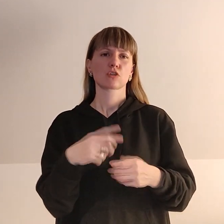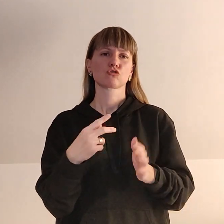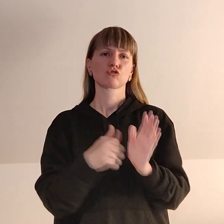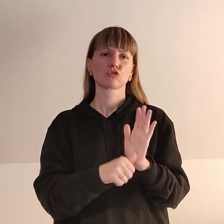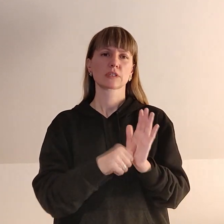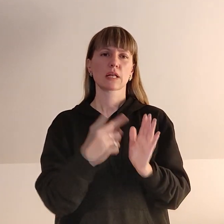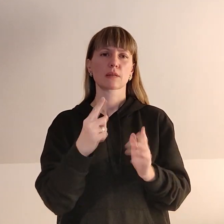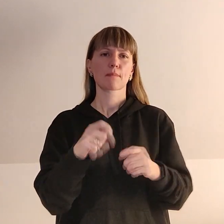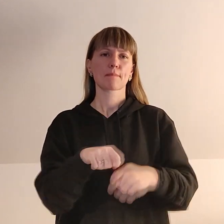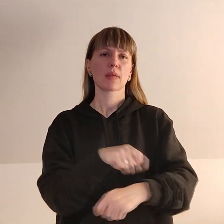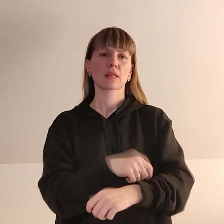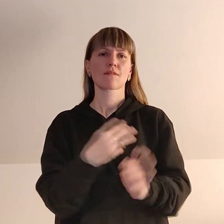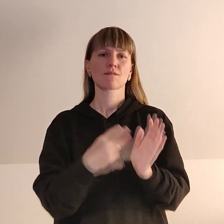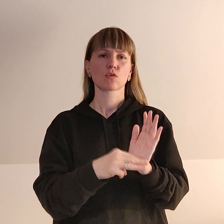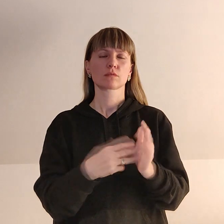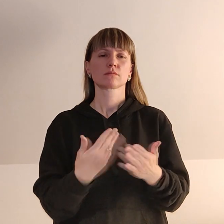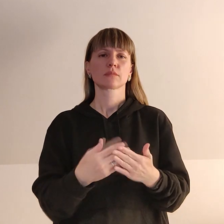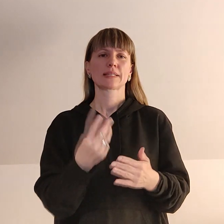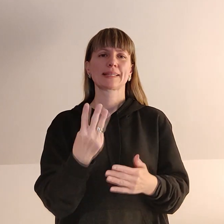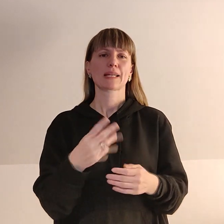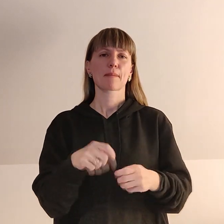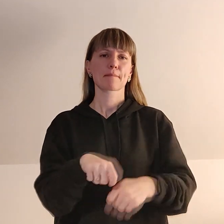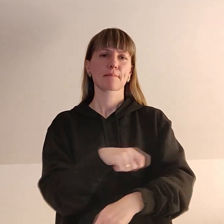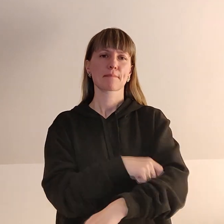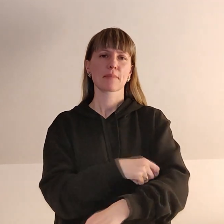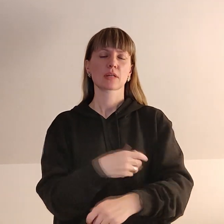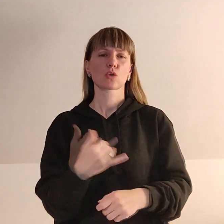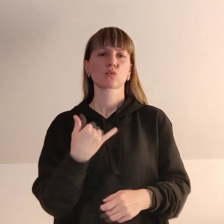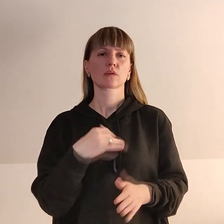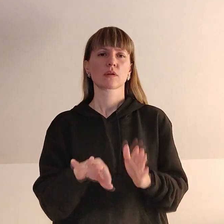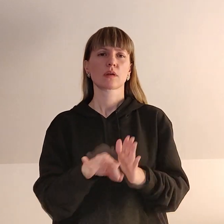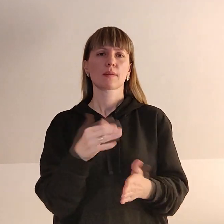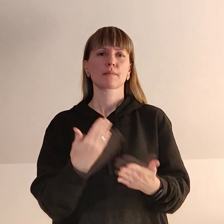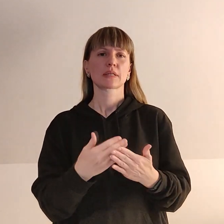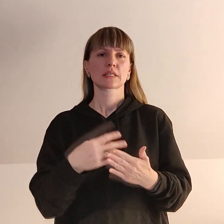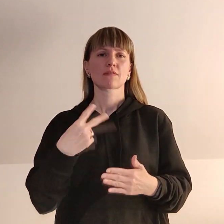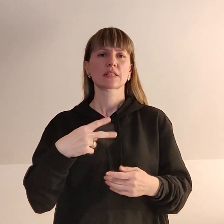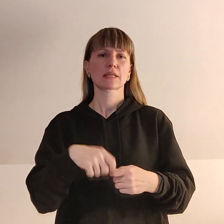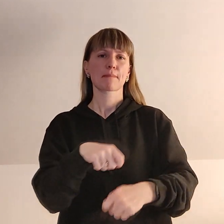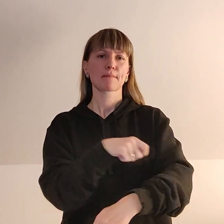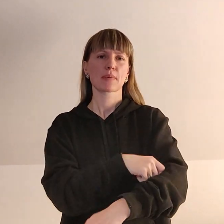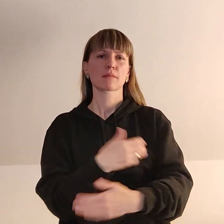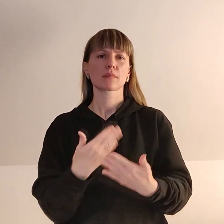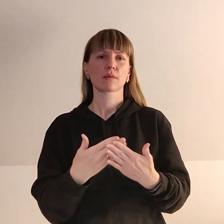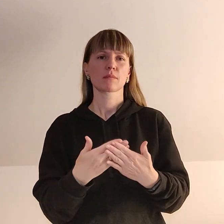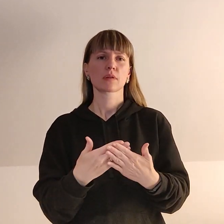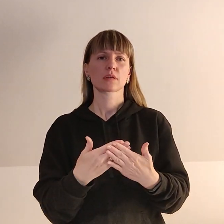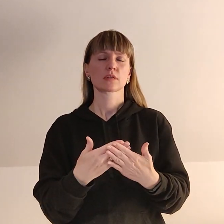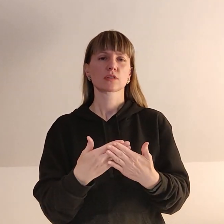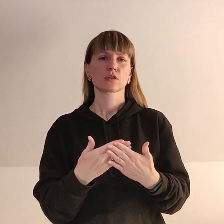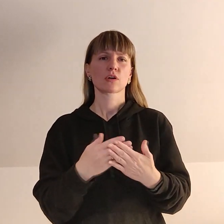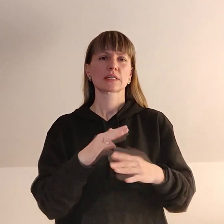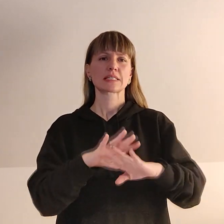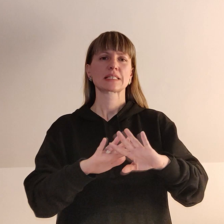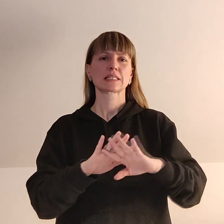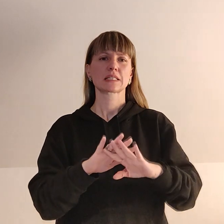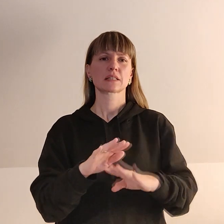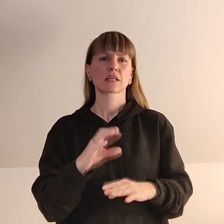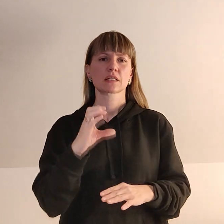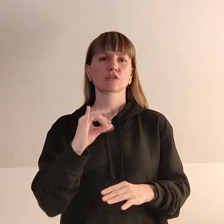10,60 метрів, грубо кажучи, 3 метри. Тобто це виходить в нас близько 20 метрів. Приблизно квадратних сітки. Богдан Січка